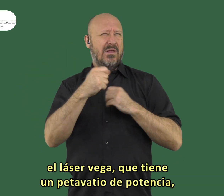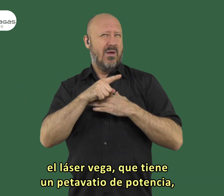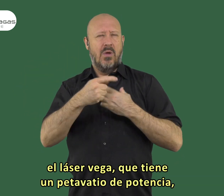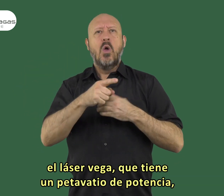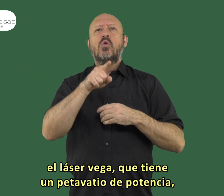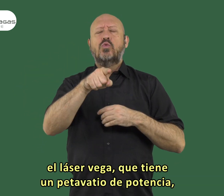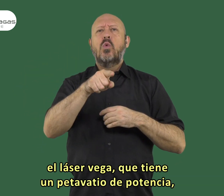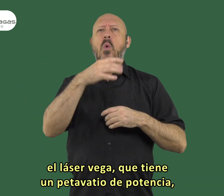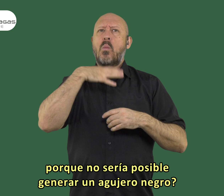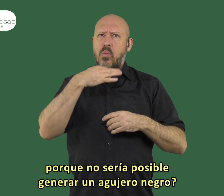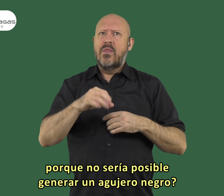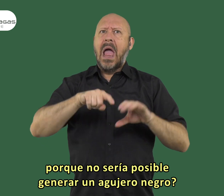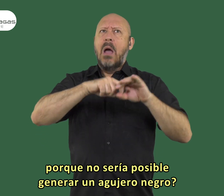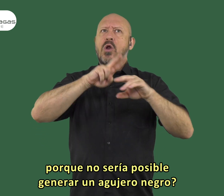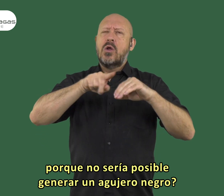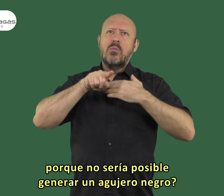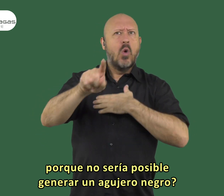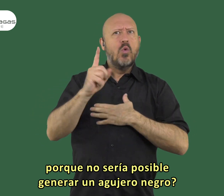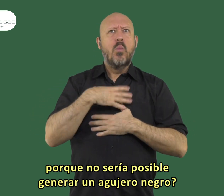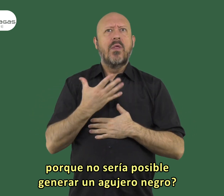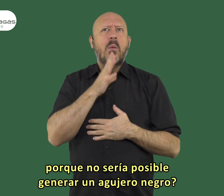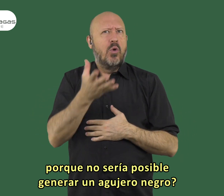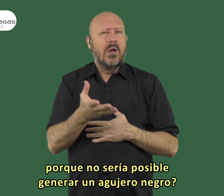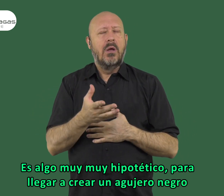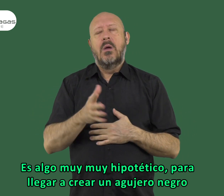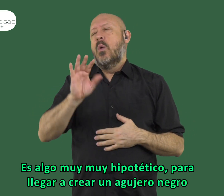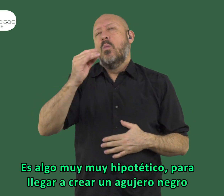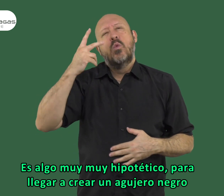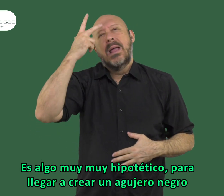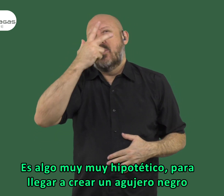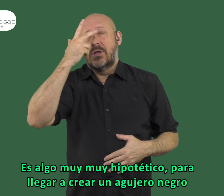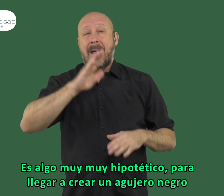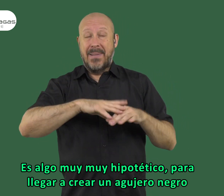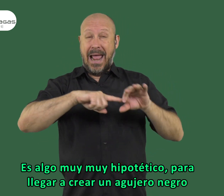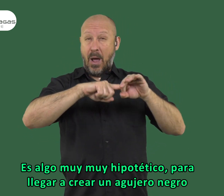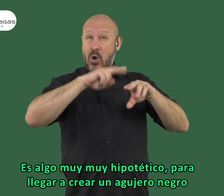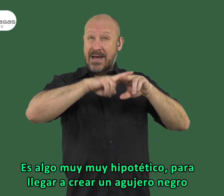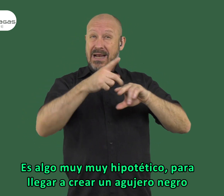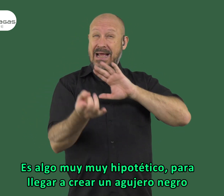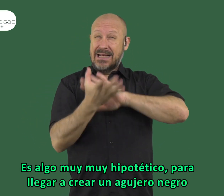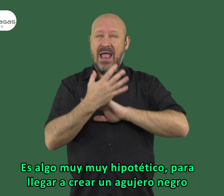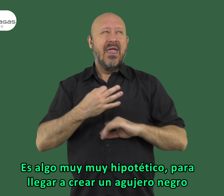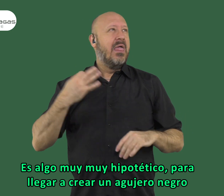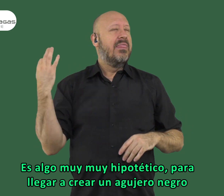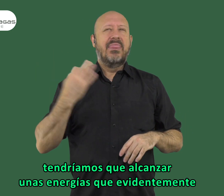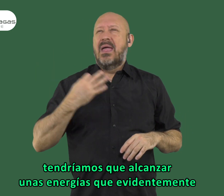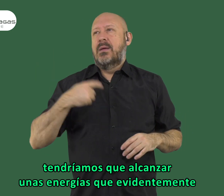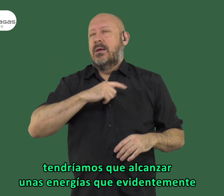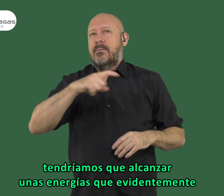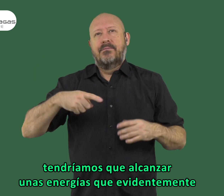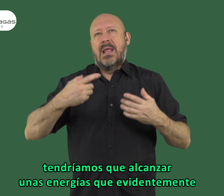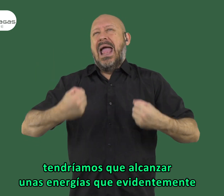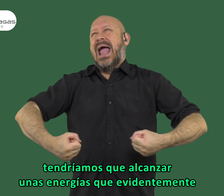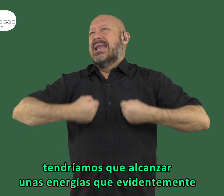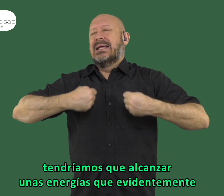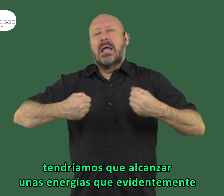1 petavatio de potencia, por qué no sería posible generar un agujero negro? Es algo muy muy hipotético. Para llegar a crear un agujero negro tendríamos que